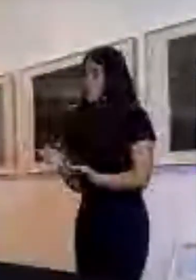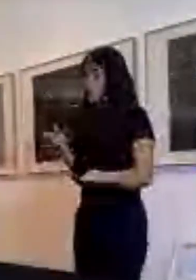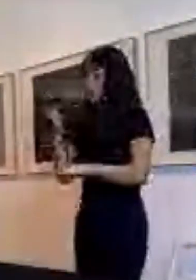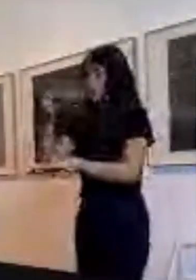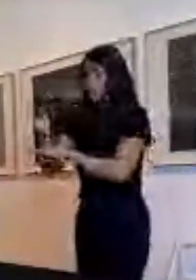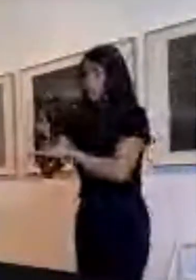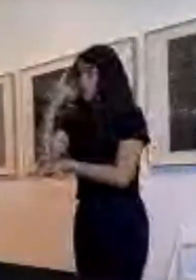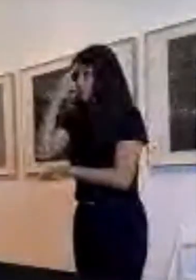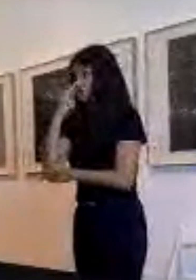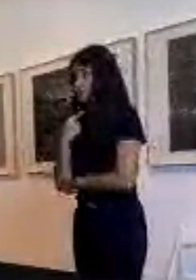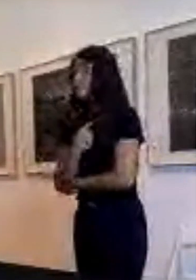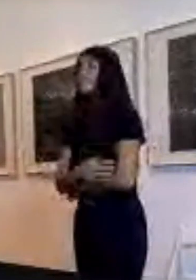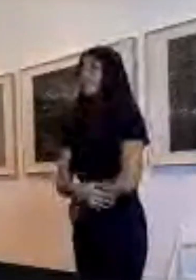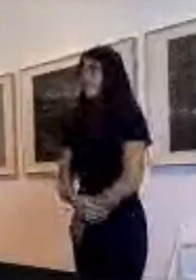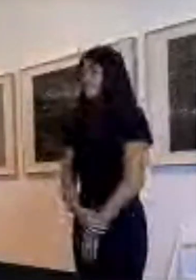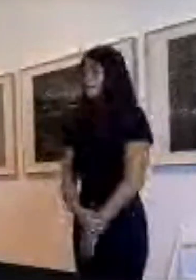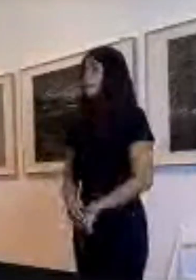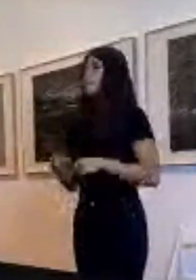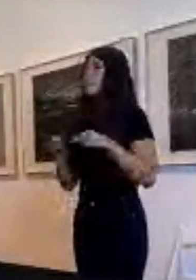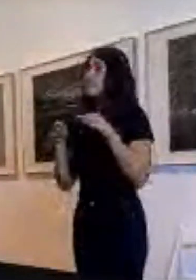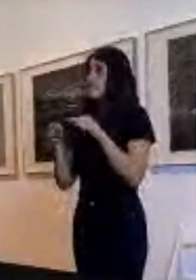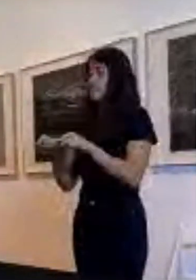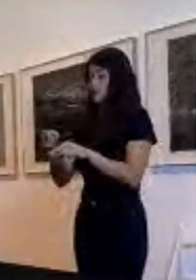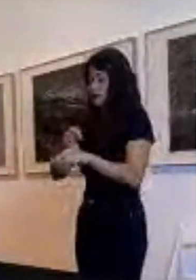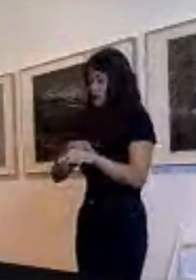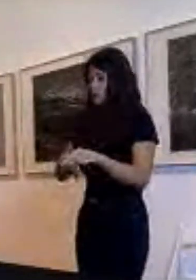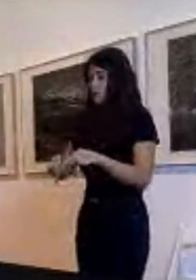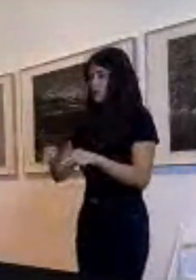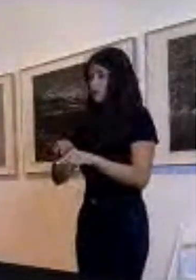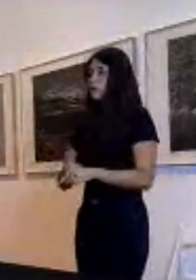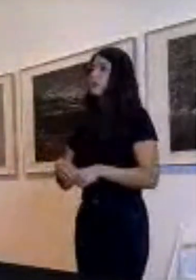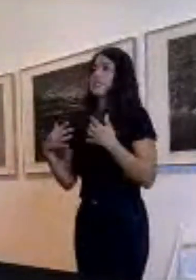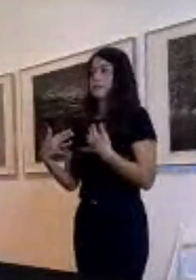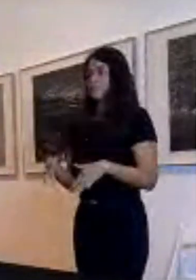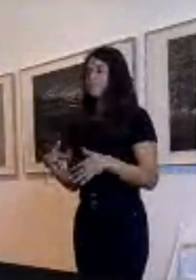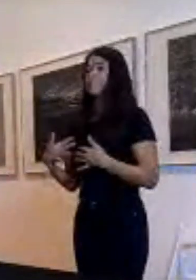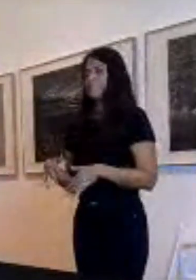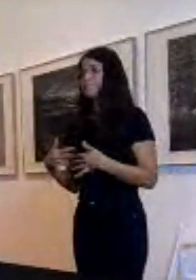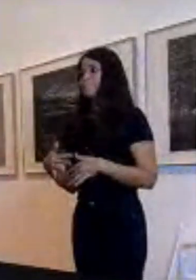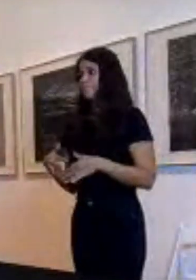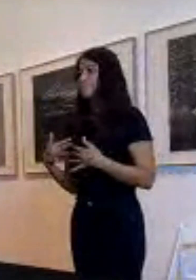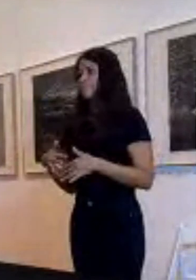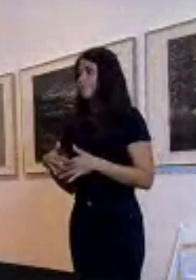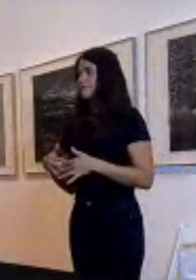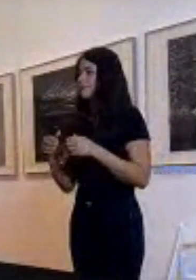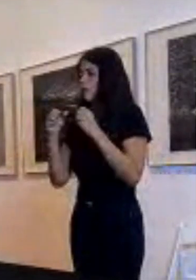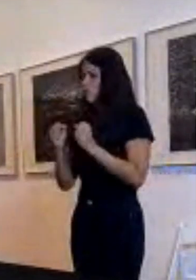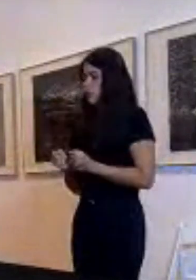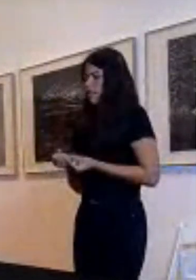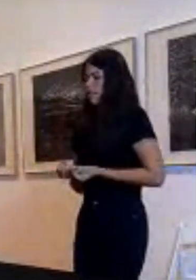museo. Y eso para nosotros era importantísimo. El que le pudiéramos